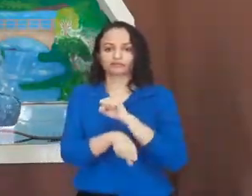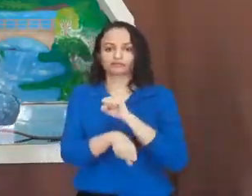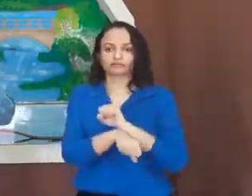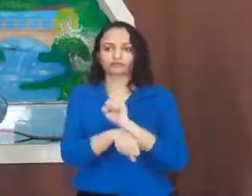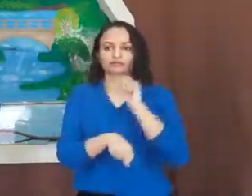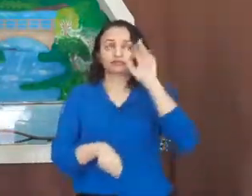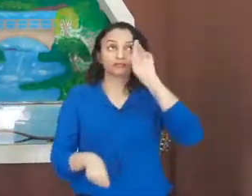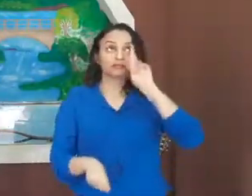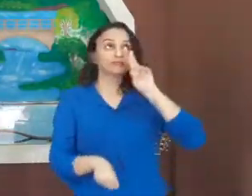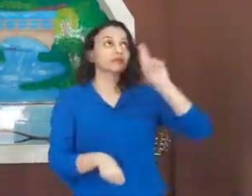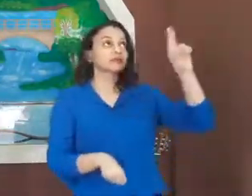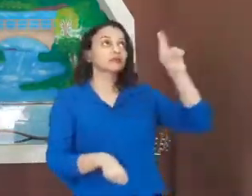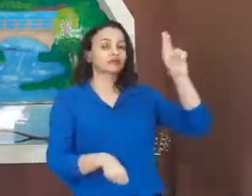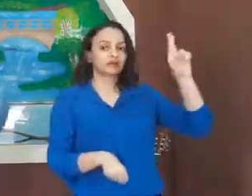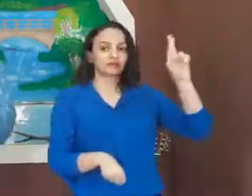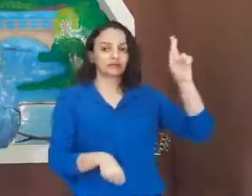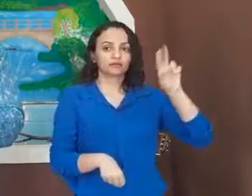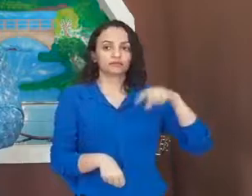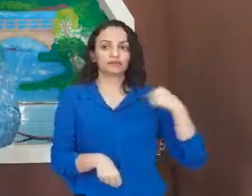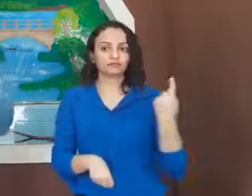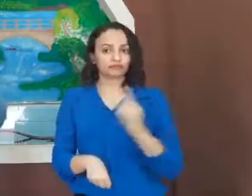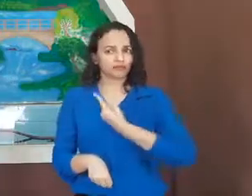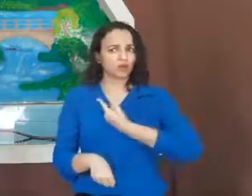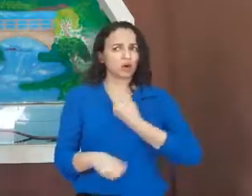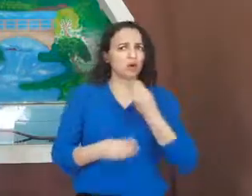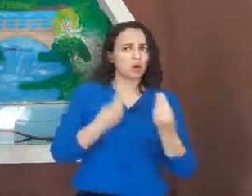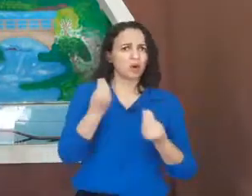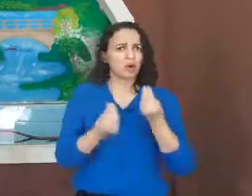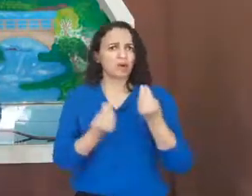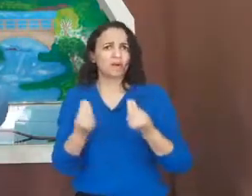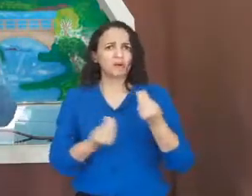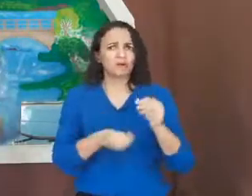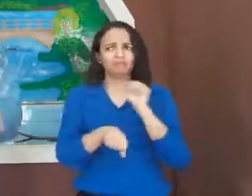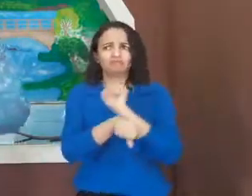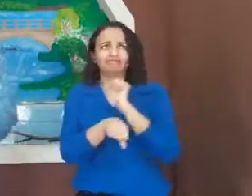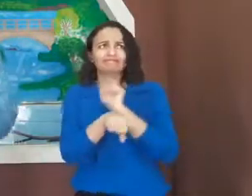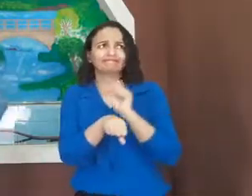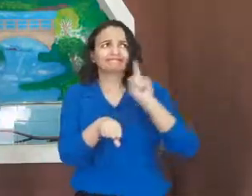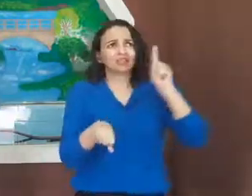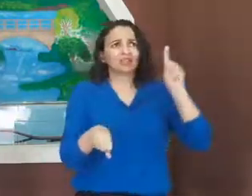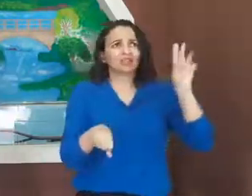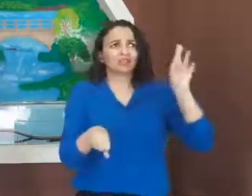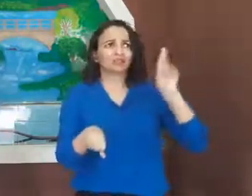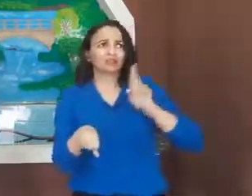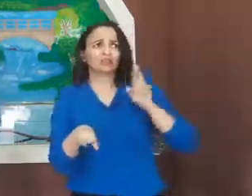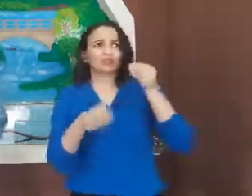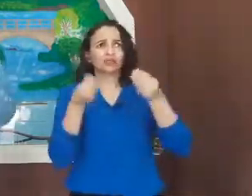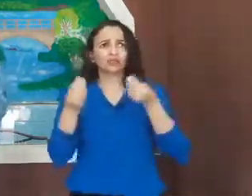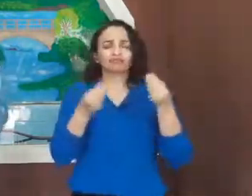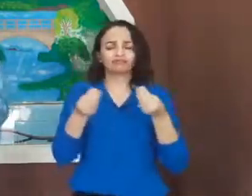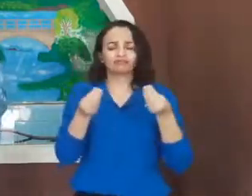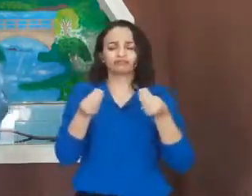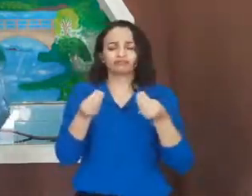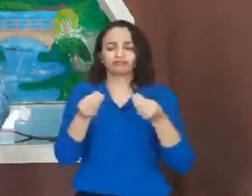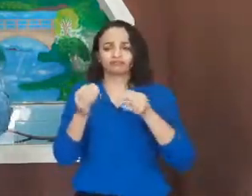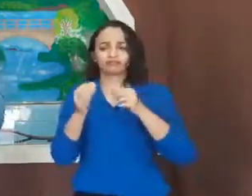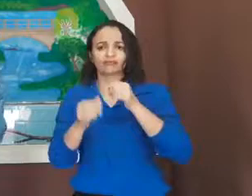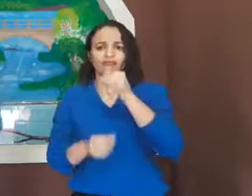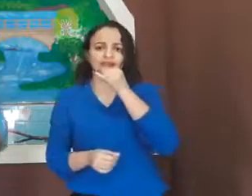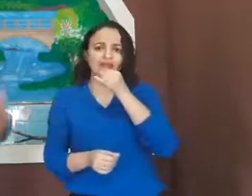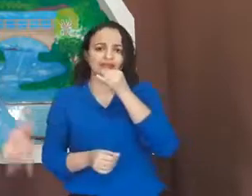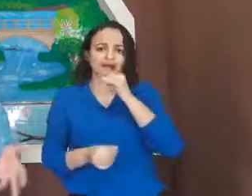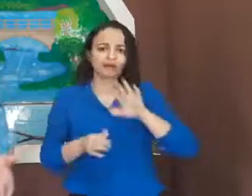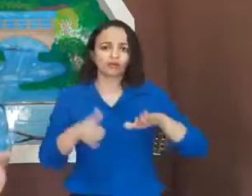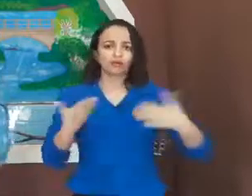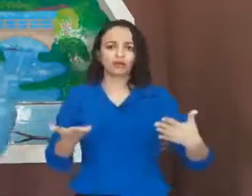Nós precisamos esperar em Deus. O que é isso, esperar em Deus? Ou seja, quando nós temos alguma dificuldade, nós devemos buscar